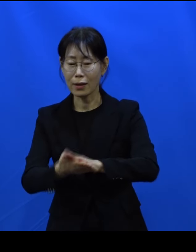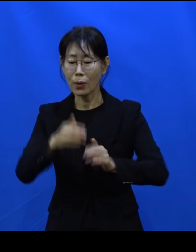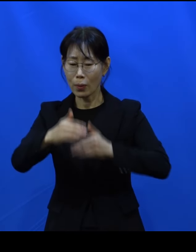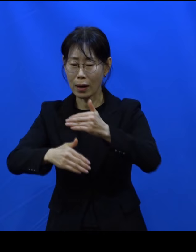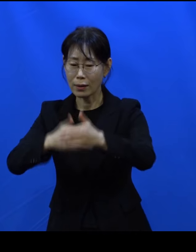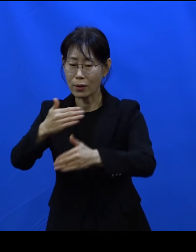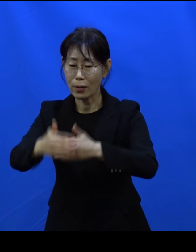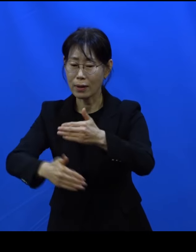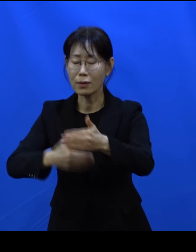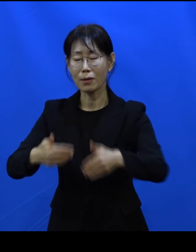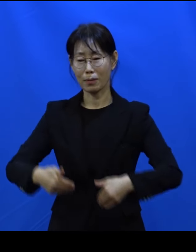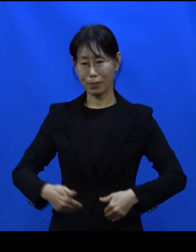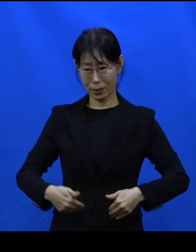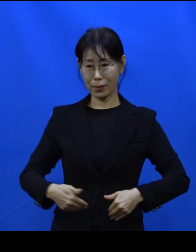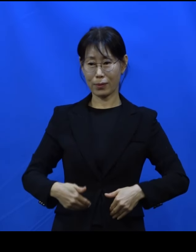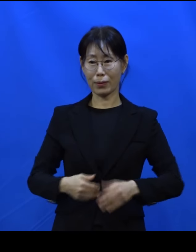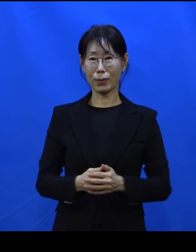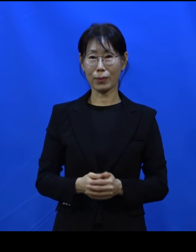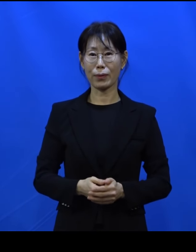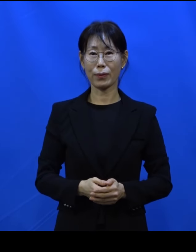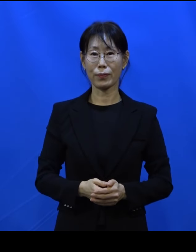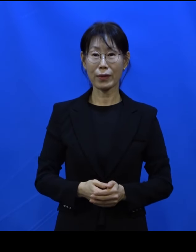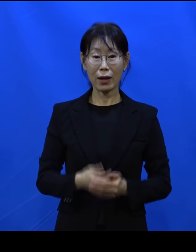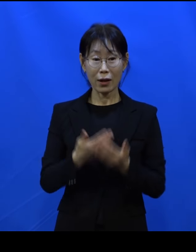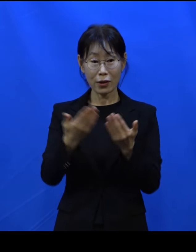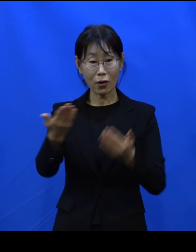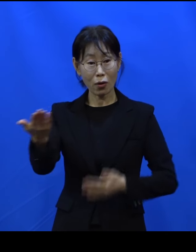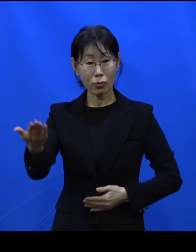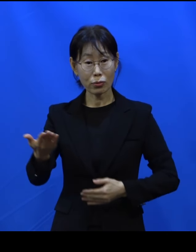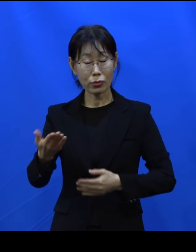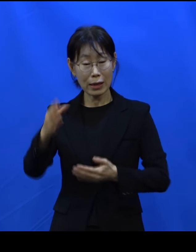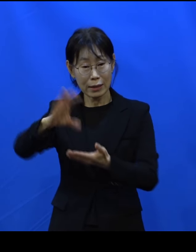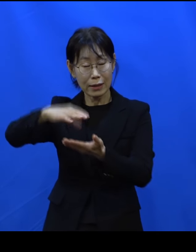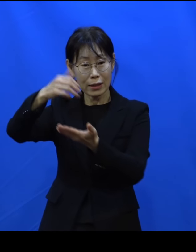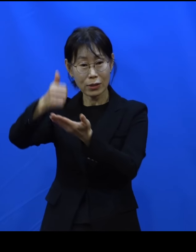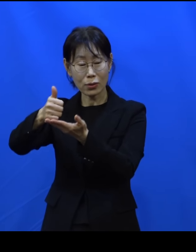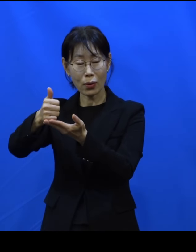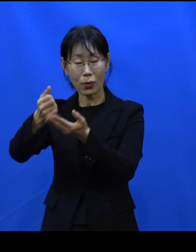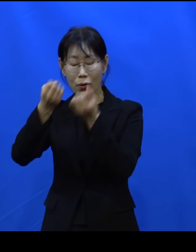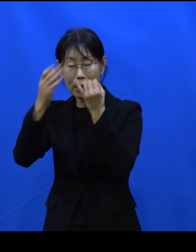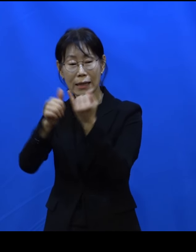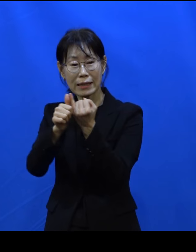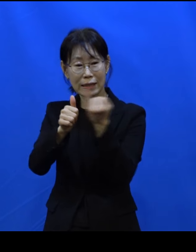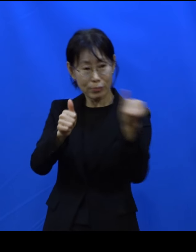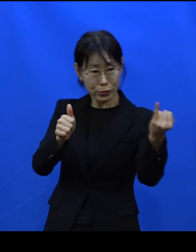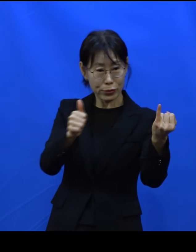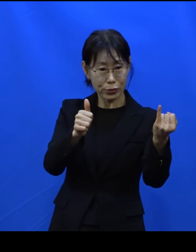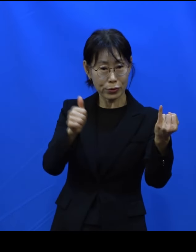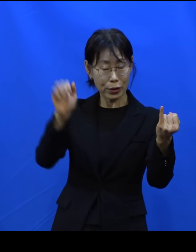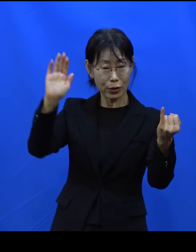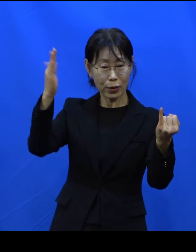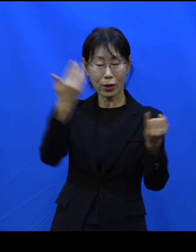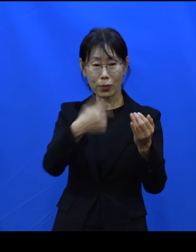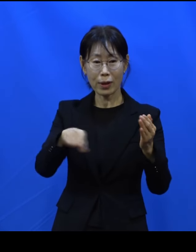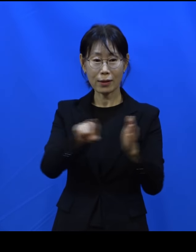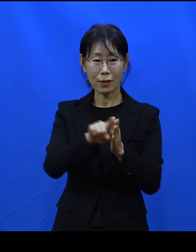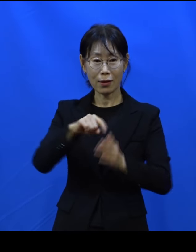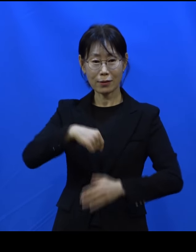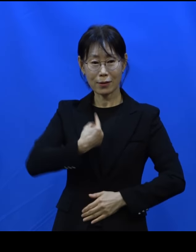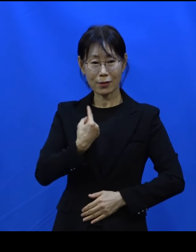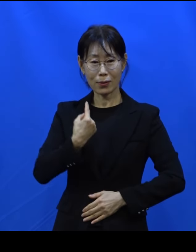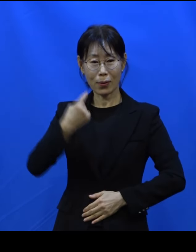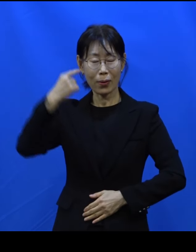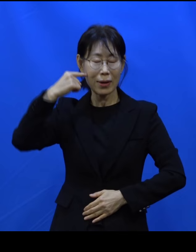온전한 그 공중 예식에 참여하는 그리스도의 신부가 되기 위하여 지금도 우리의 몸을 단장하고 있는 때라고 볼 수 있죠.